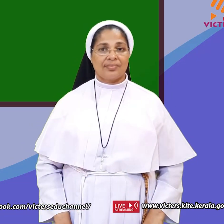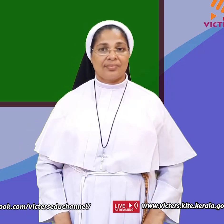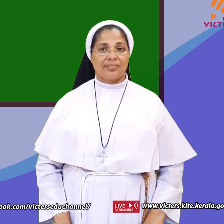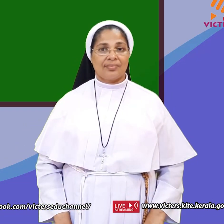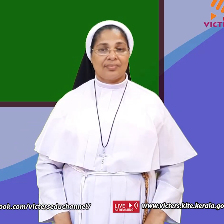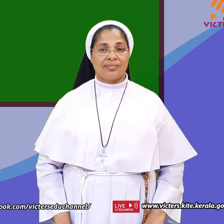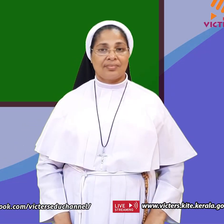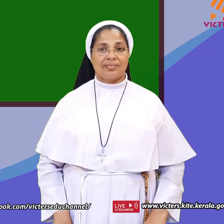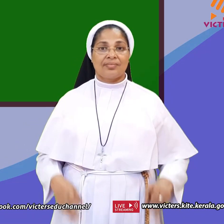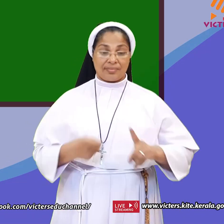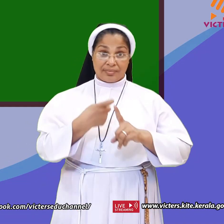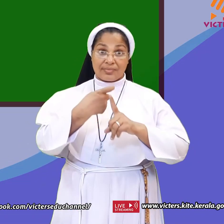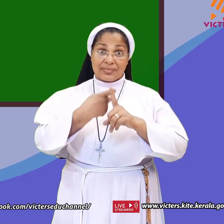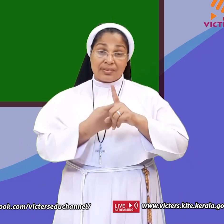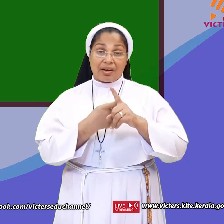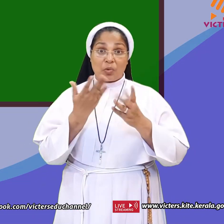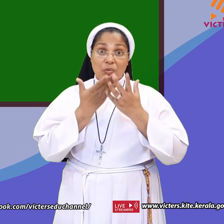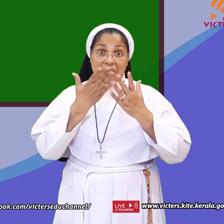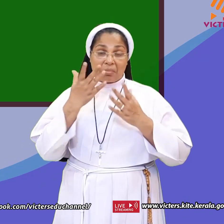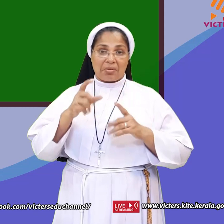കേരള വിദ്യാഭ്യാസ വകുപ്പിൻ്റെ